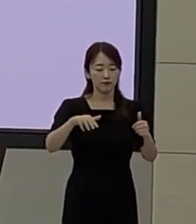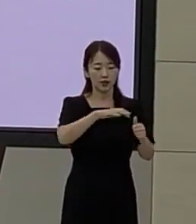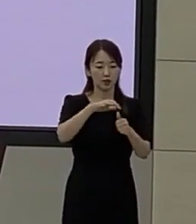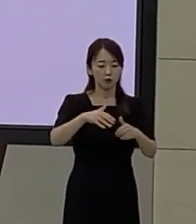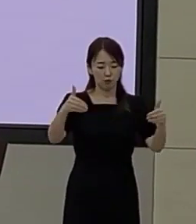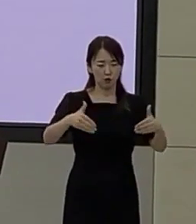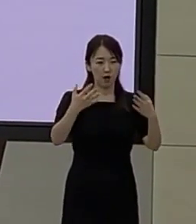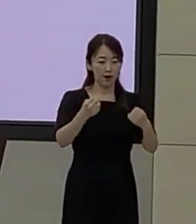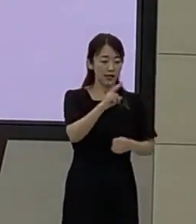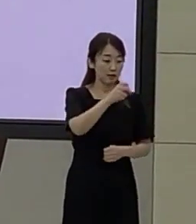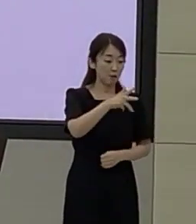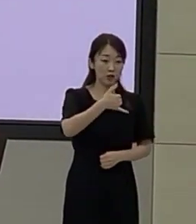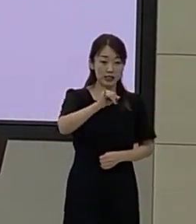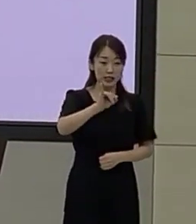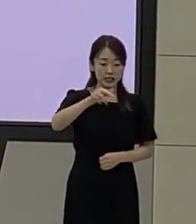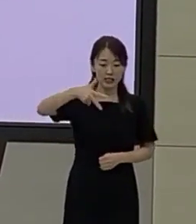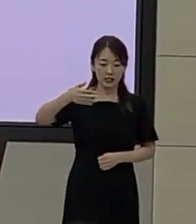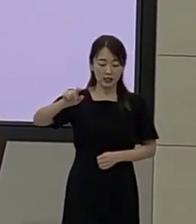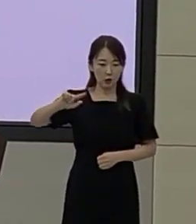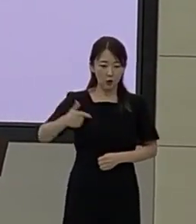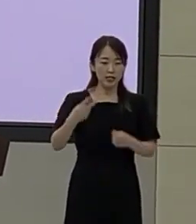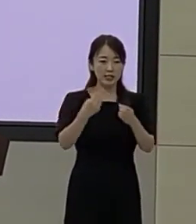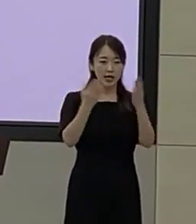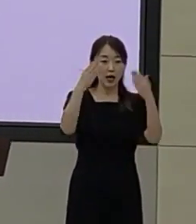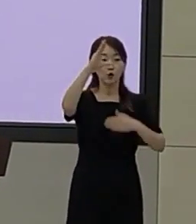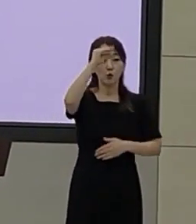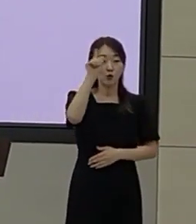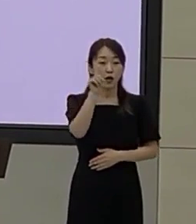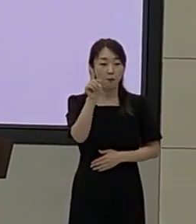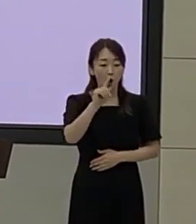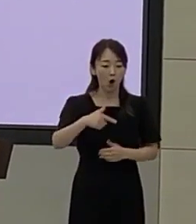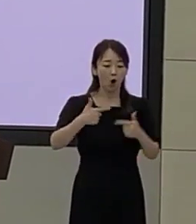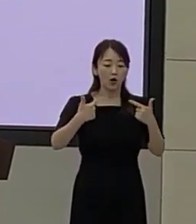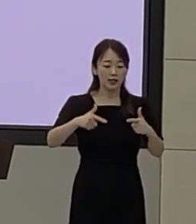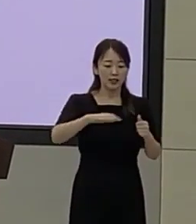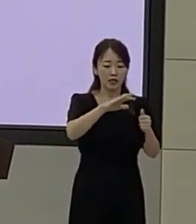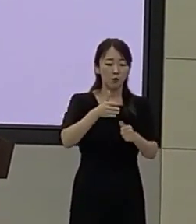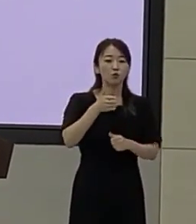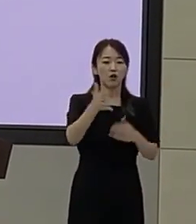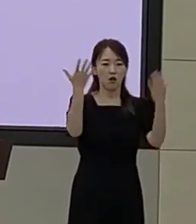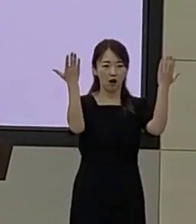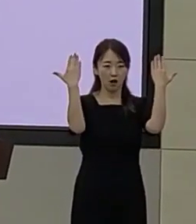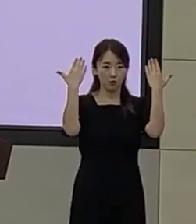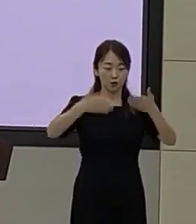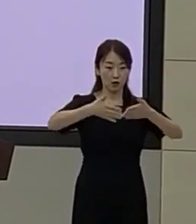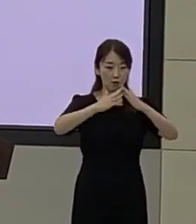넓은 수요가 많은 명지 정간 지역에는 제2의 학교 모델이 넓은 전용 학교를